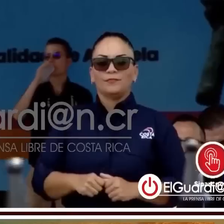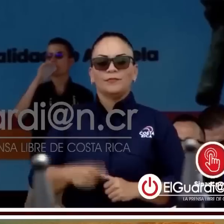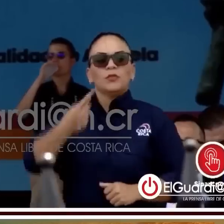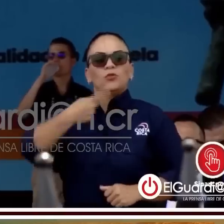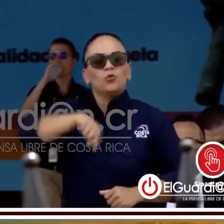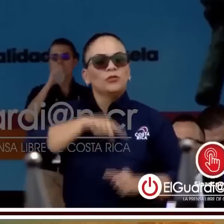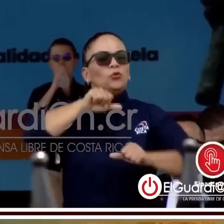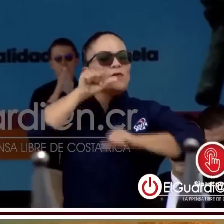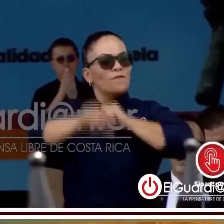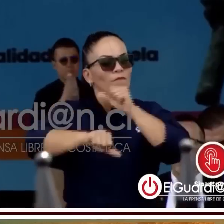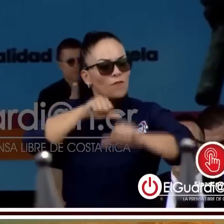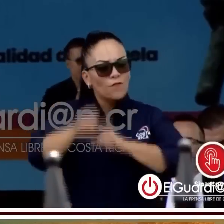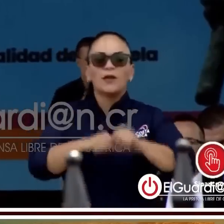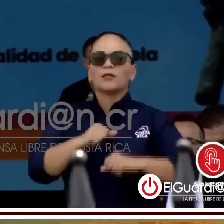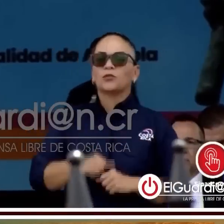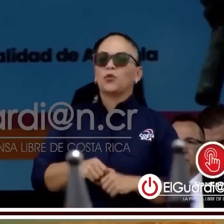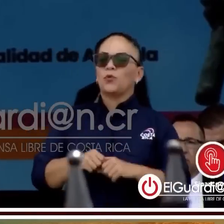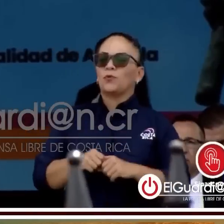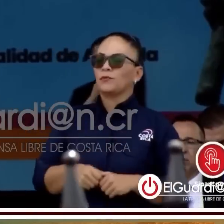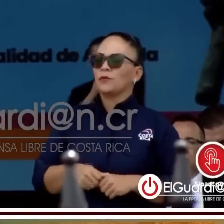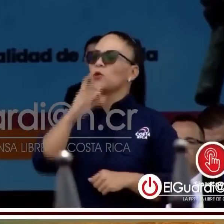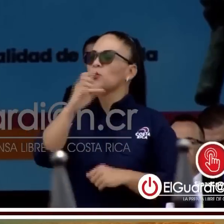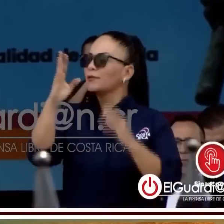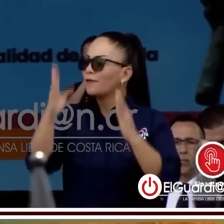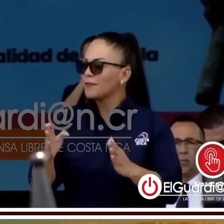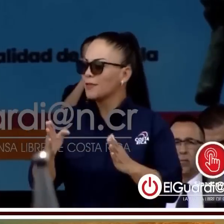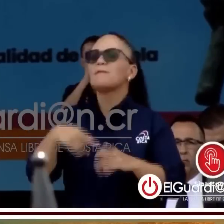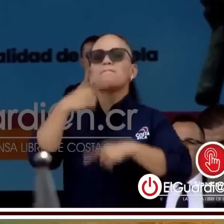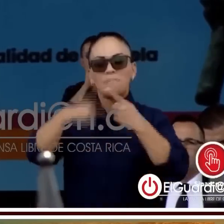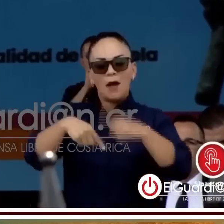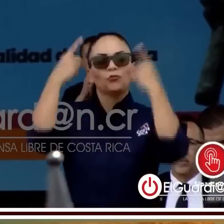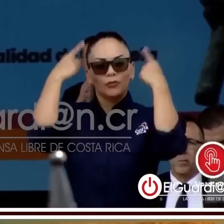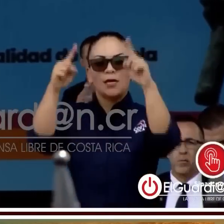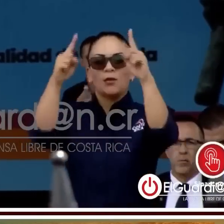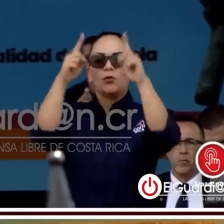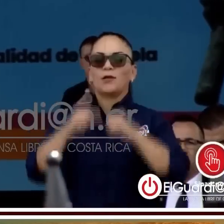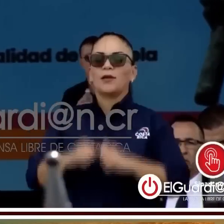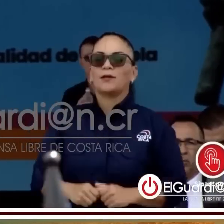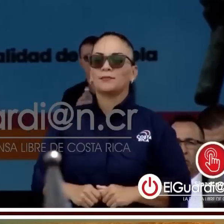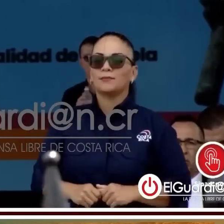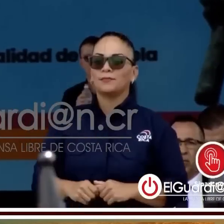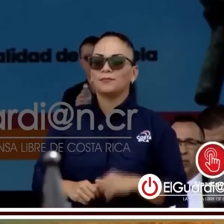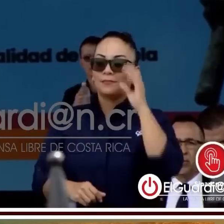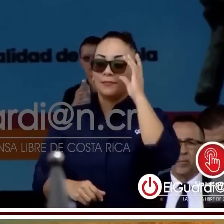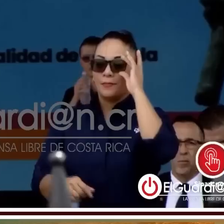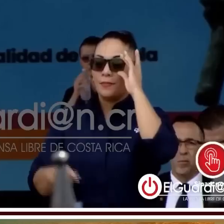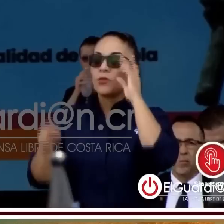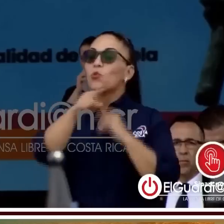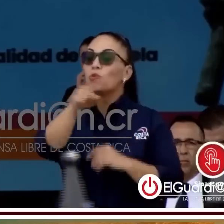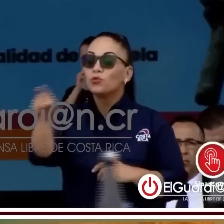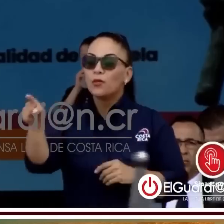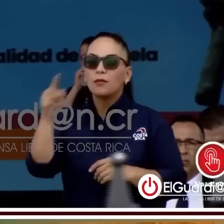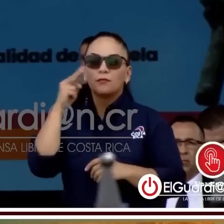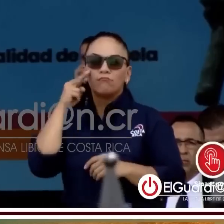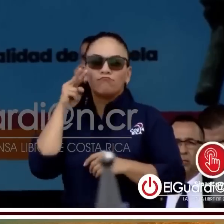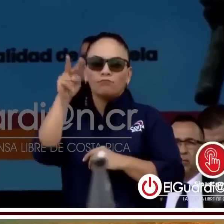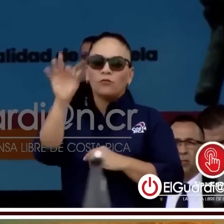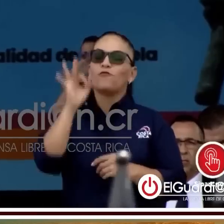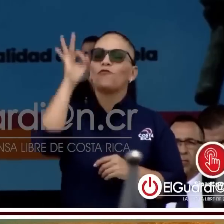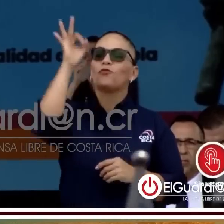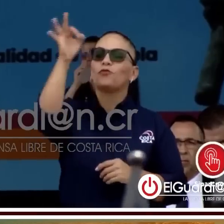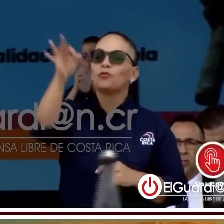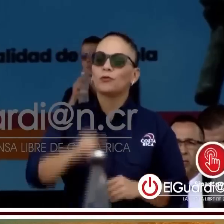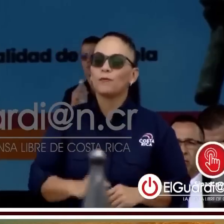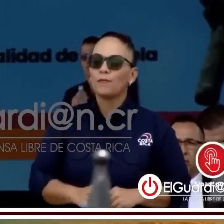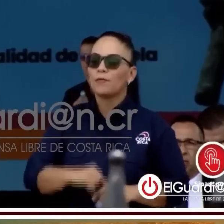nuestro esfuerzo, compatriotas, lo vamos a lograr. Fíjense en el futuro. A